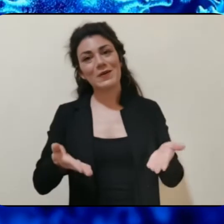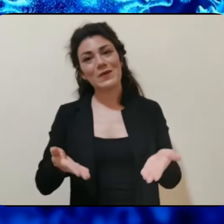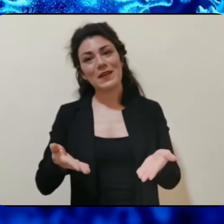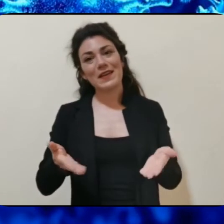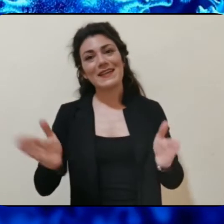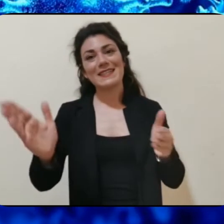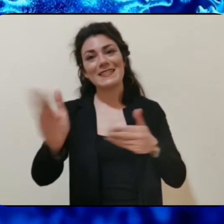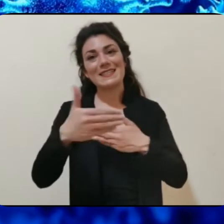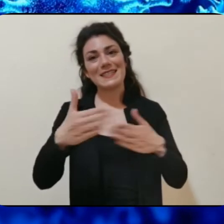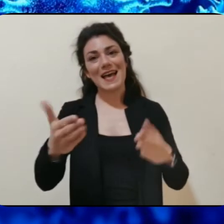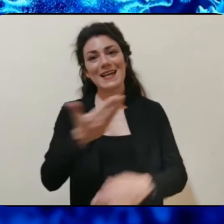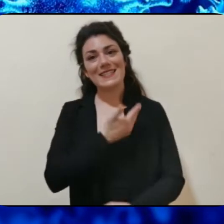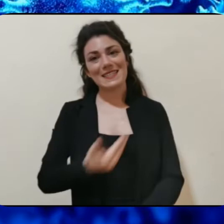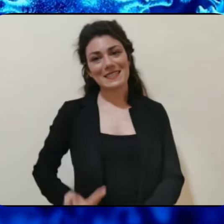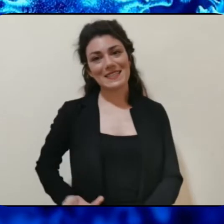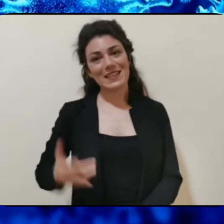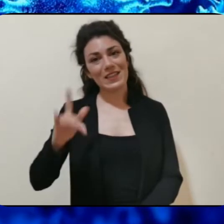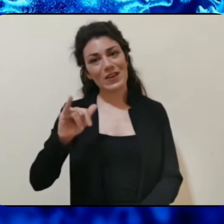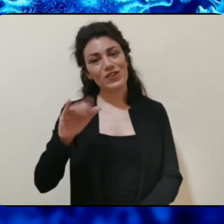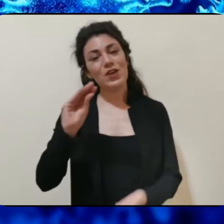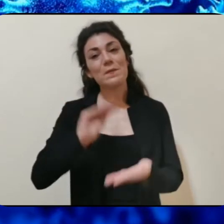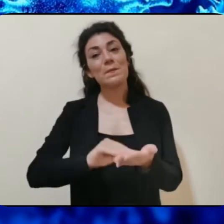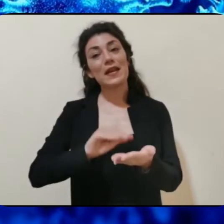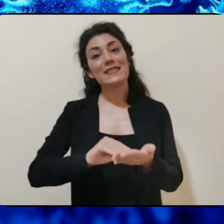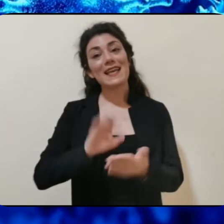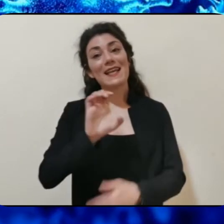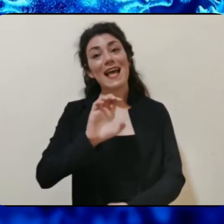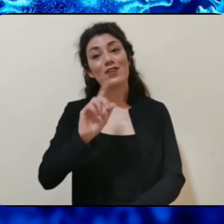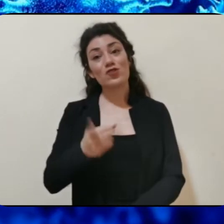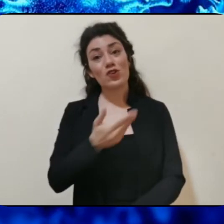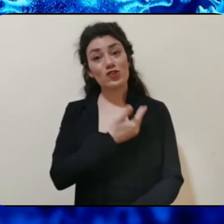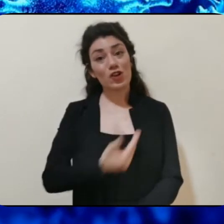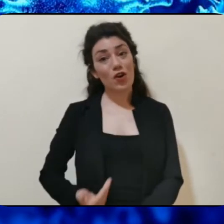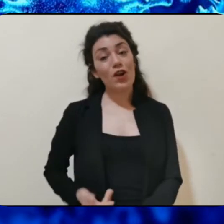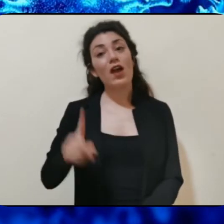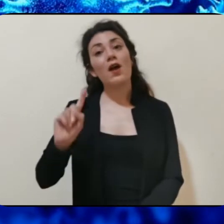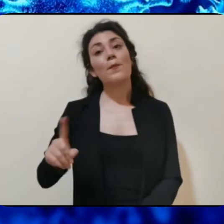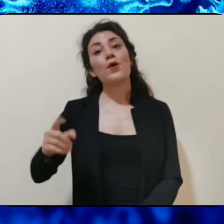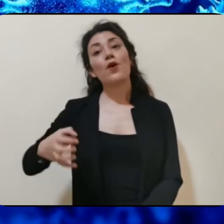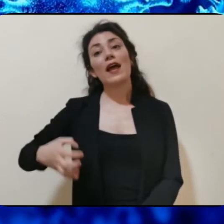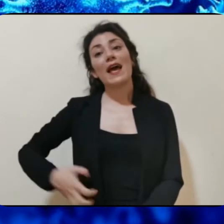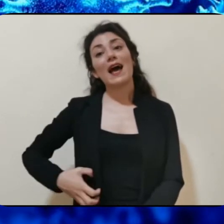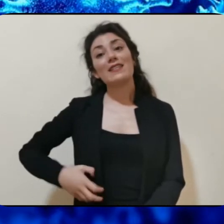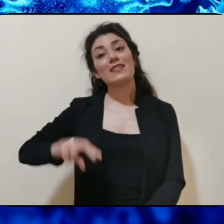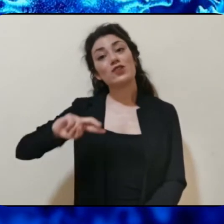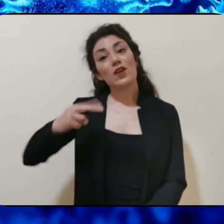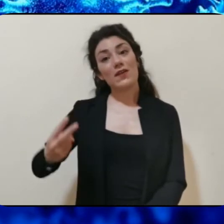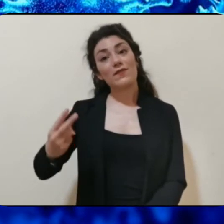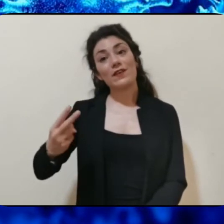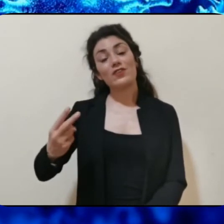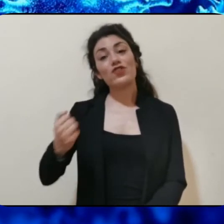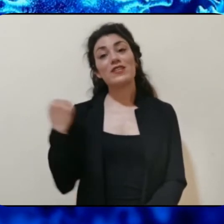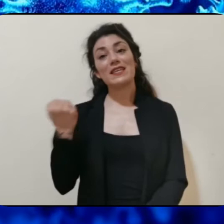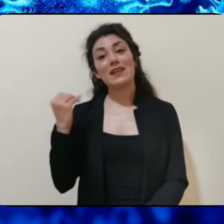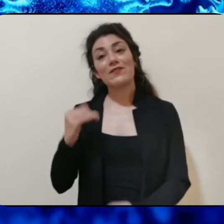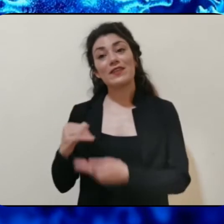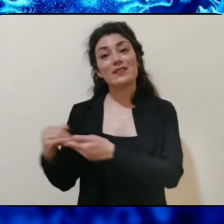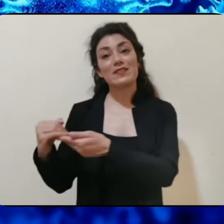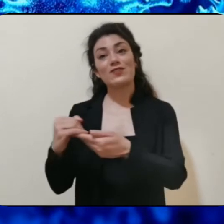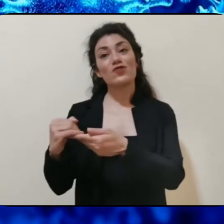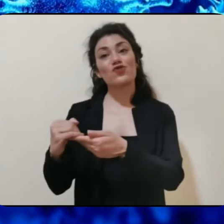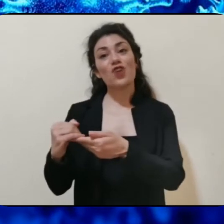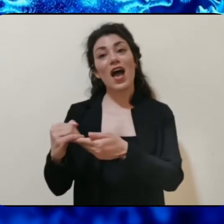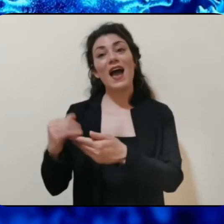Buonasera, siamo nella stanza del sindaco di Scicli con il sindaco Enzo Giannone e con il suo vice assessore ai servizi sociali